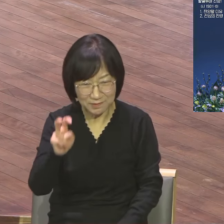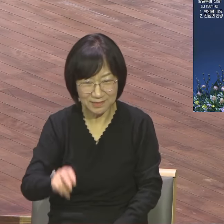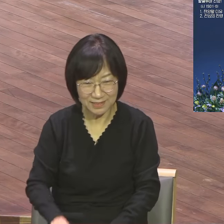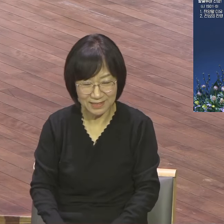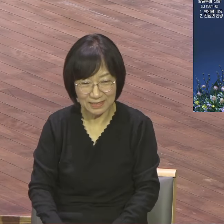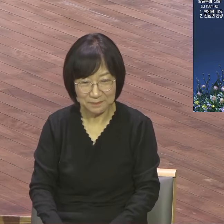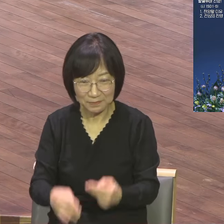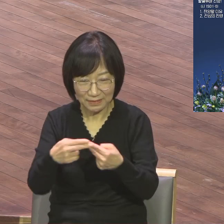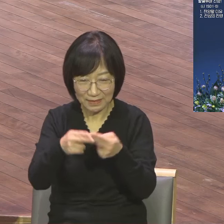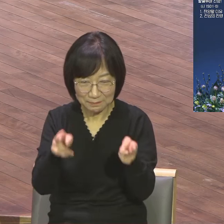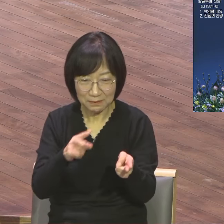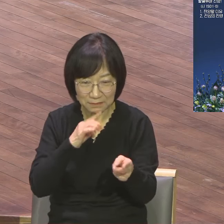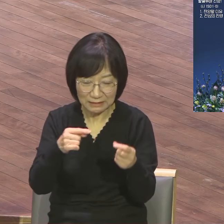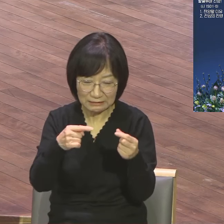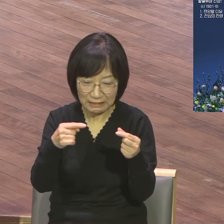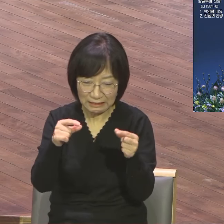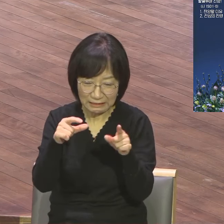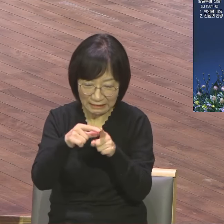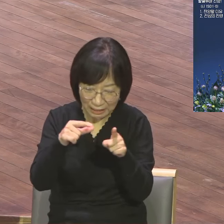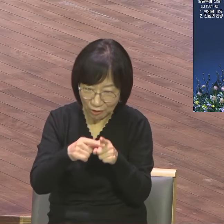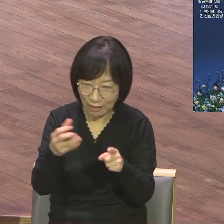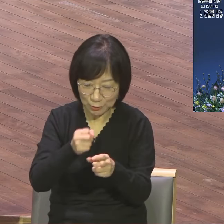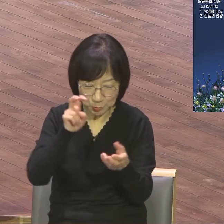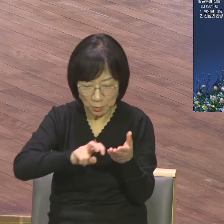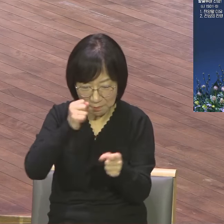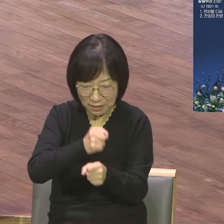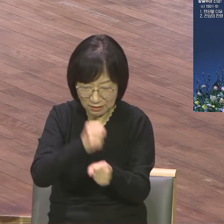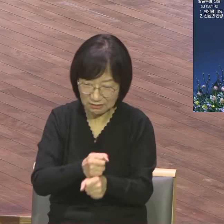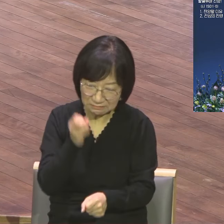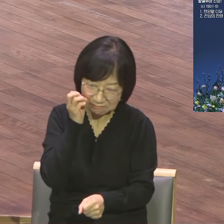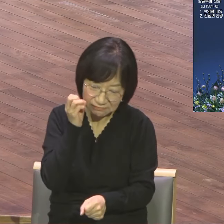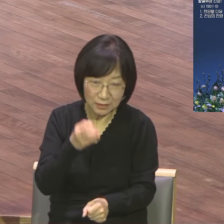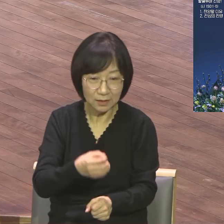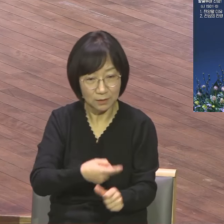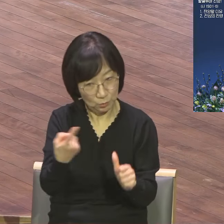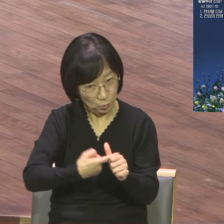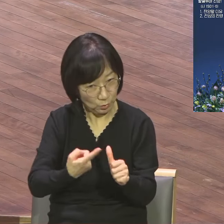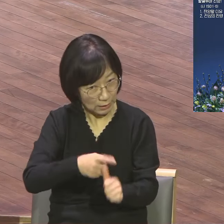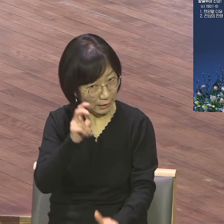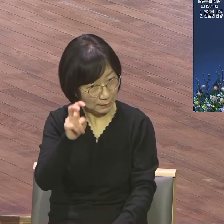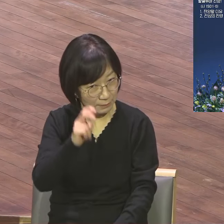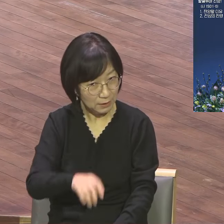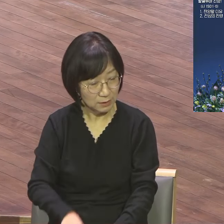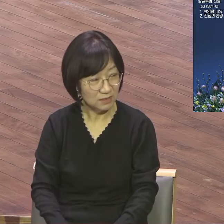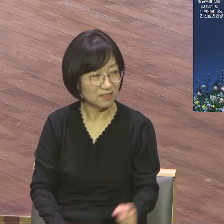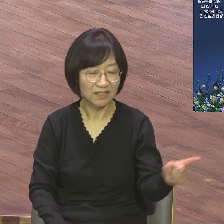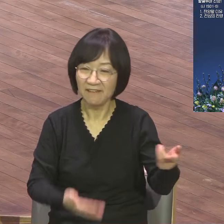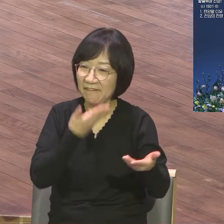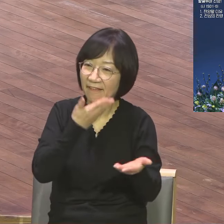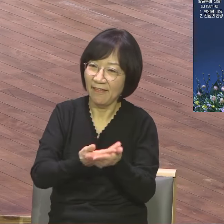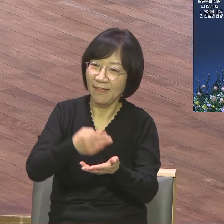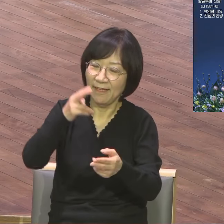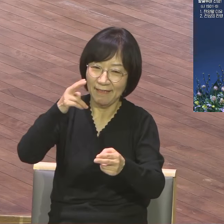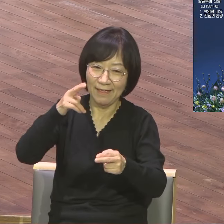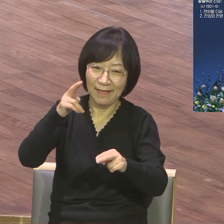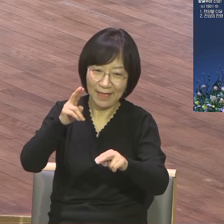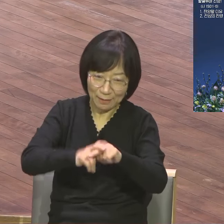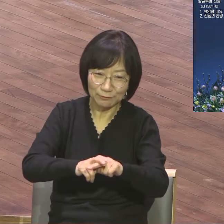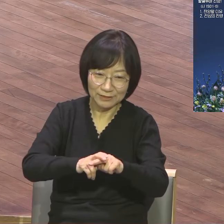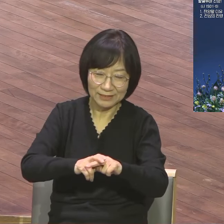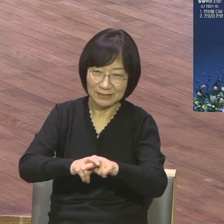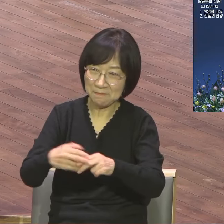이런 방법 저런 방법이다. 하나님을 찬양하는 거요. 어? 해보니 파워, 해보니 탈란, 해보니 미션, 그 찬양